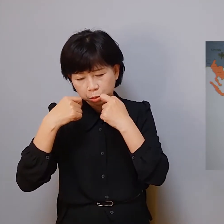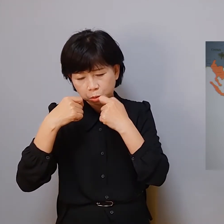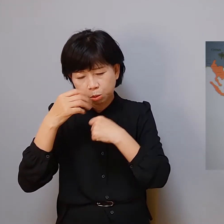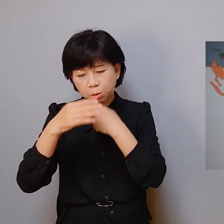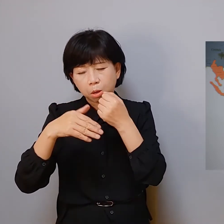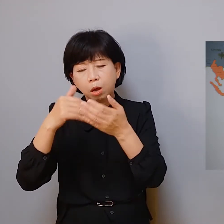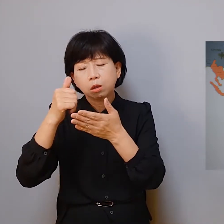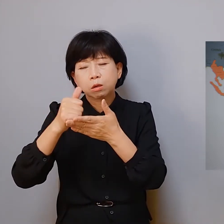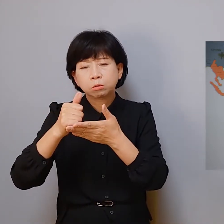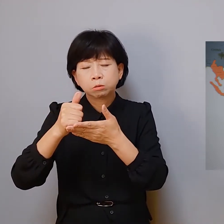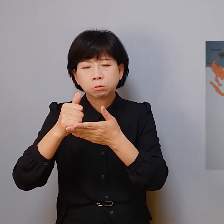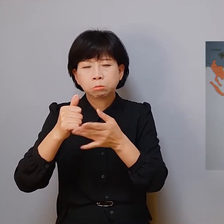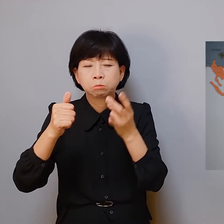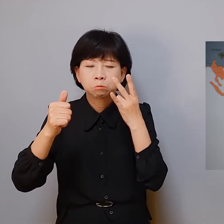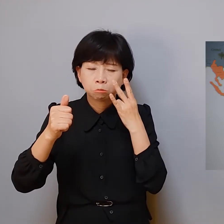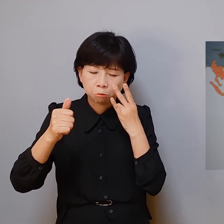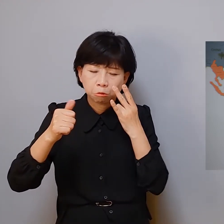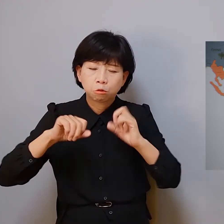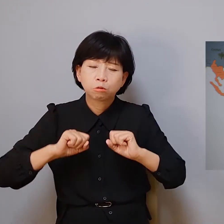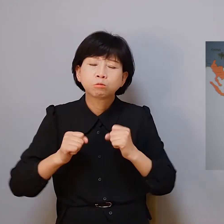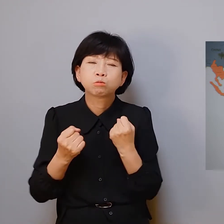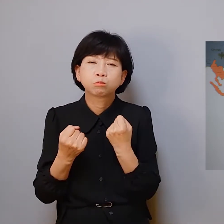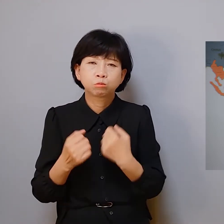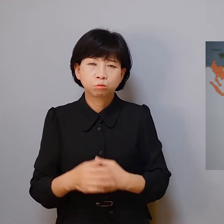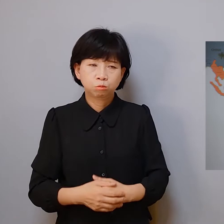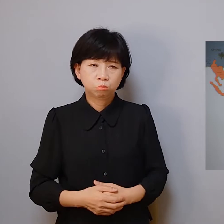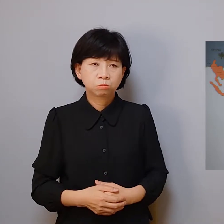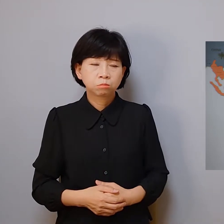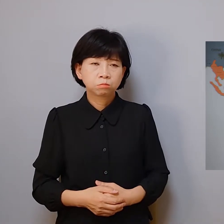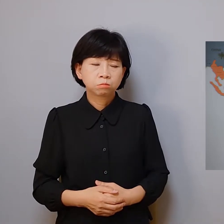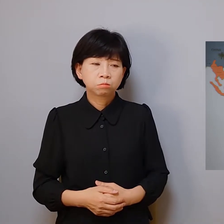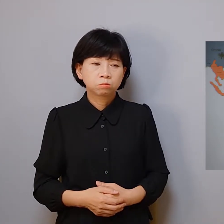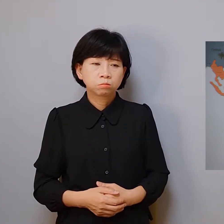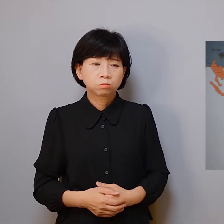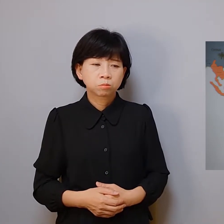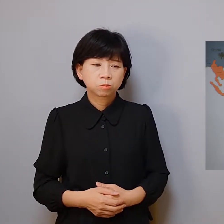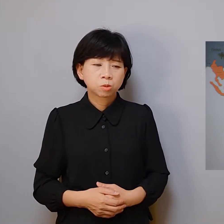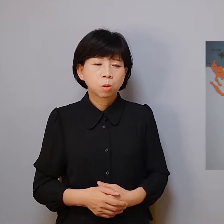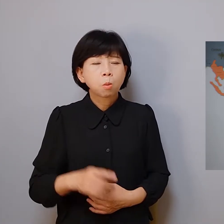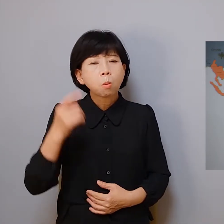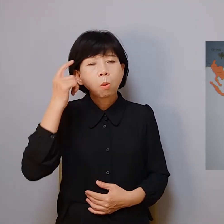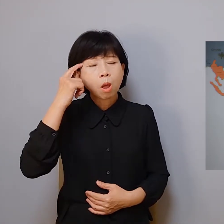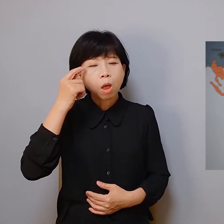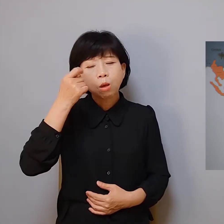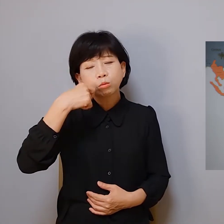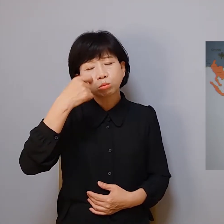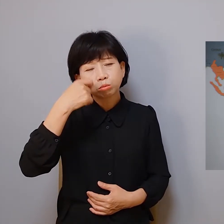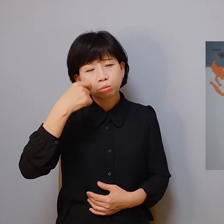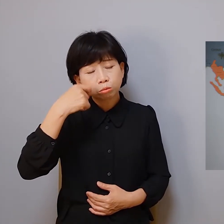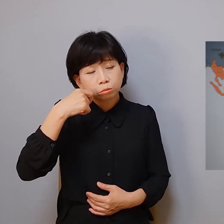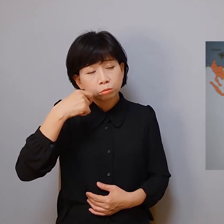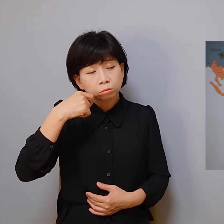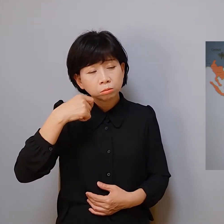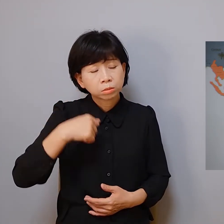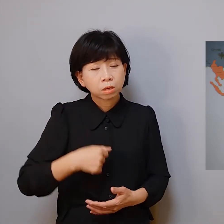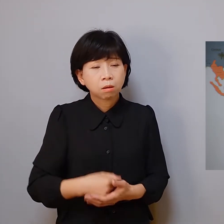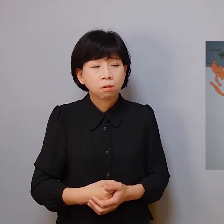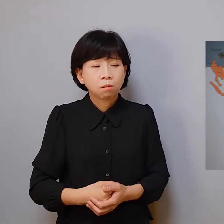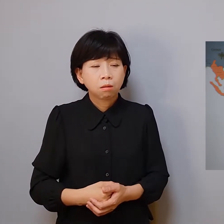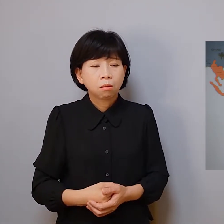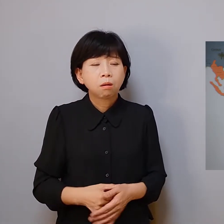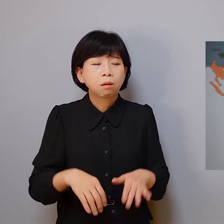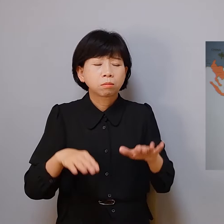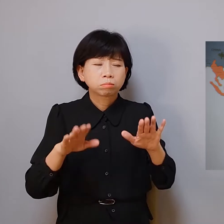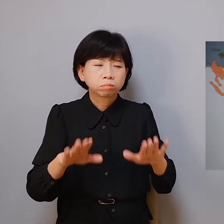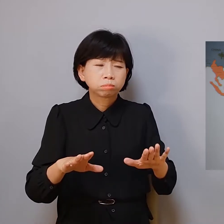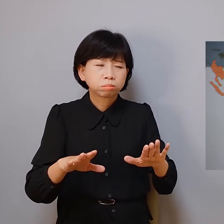울면서 가는 거예요. 물론 이 자기의 상황 때문에 우는 게 아니에요. 이 현실에,